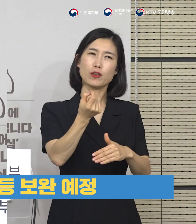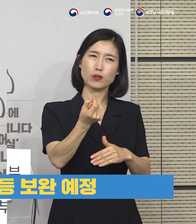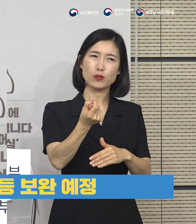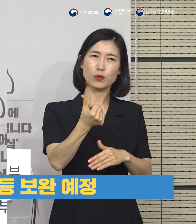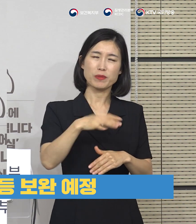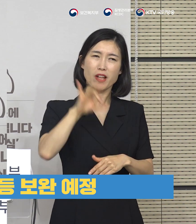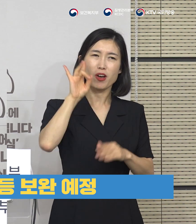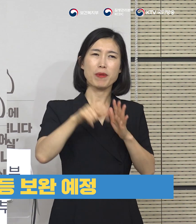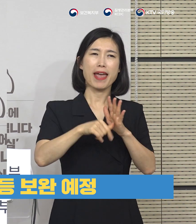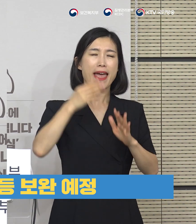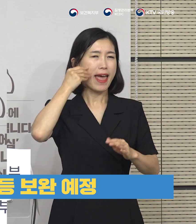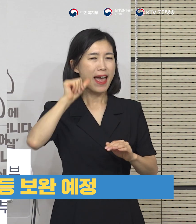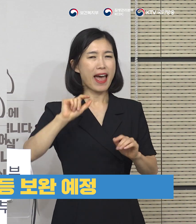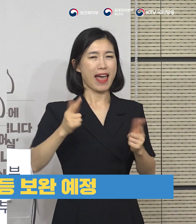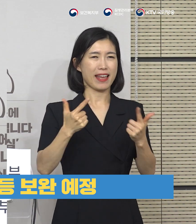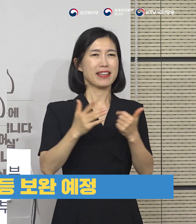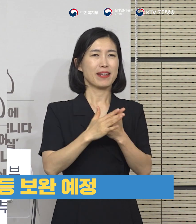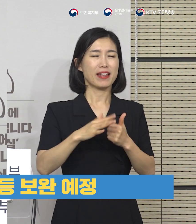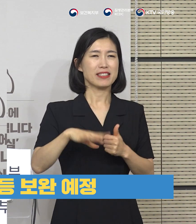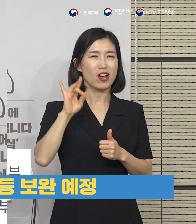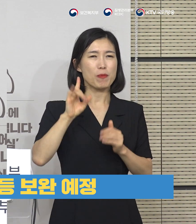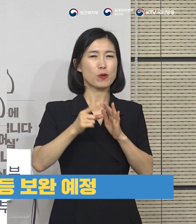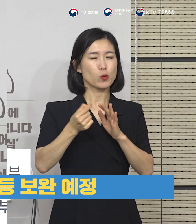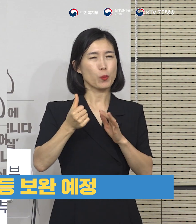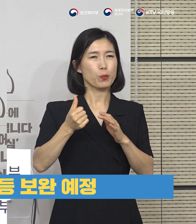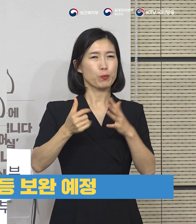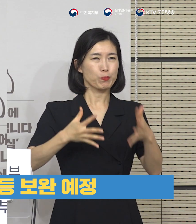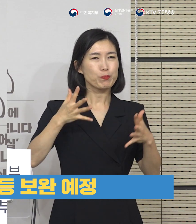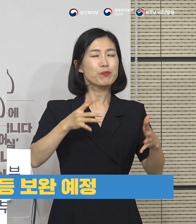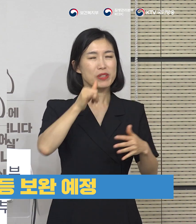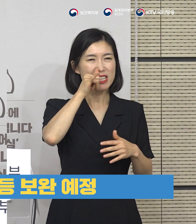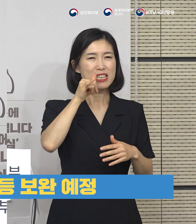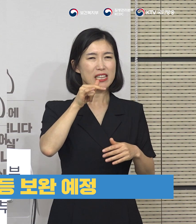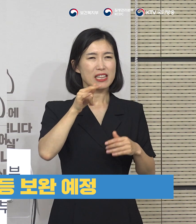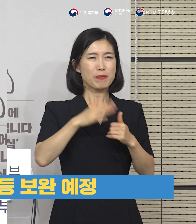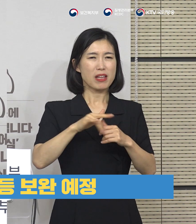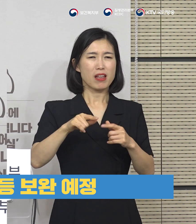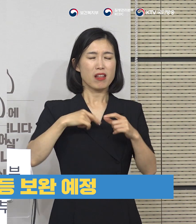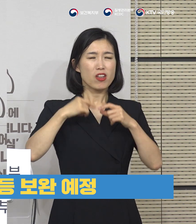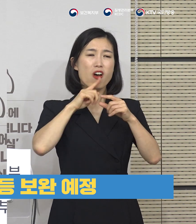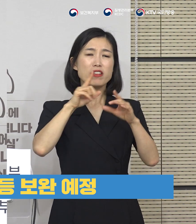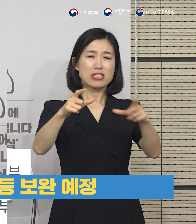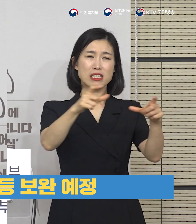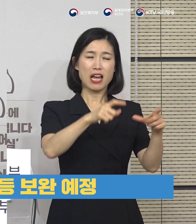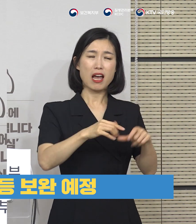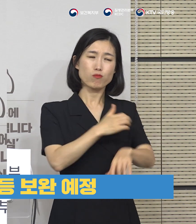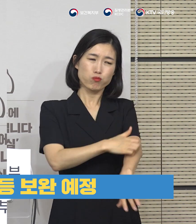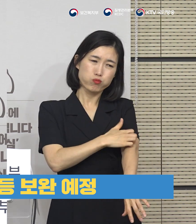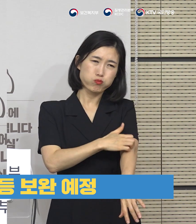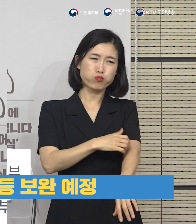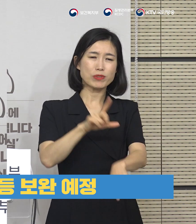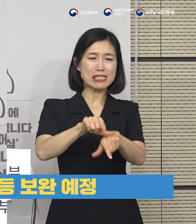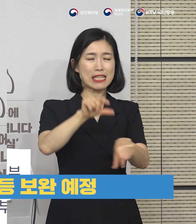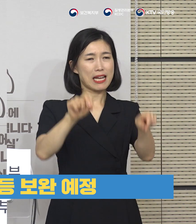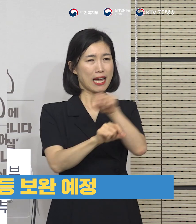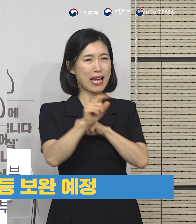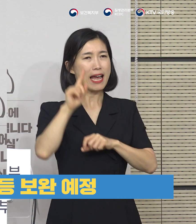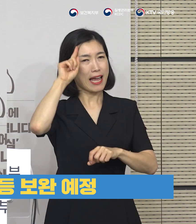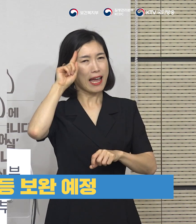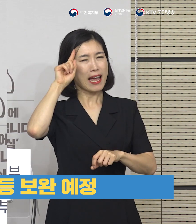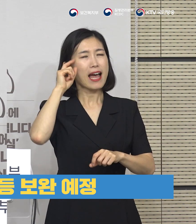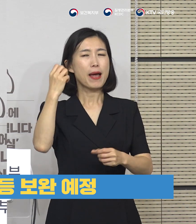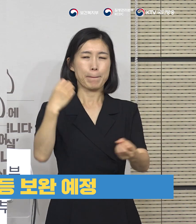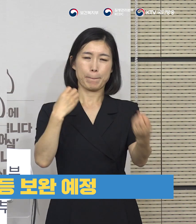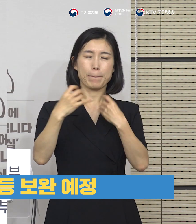아무래도 숙달되지 않았던 이러한 측면들 때문에 현장에서의 불편이나 시간 지연을 호소했던